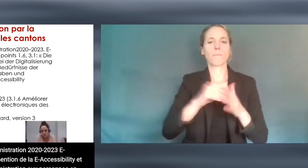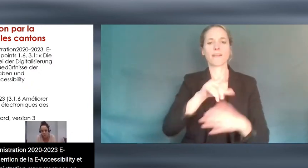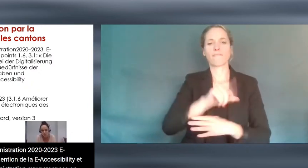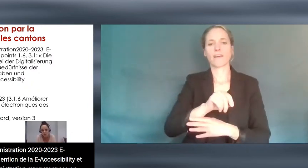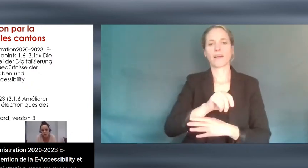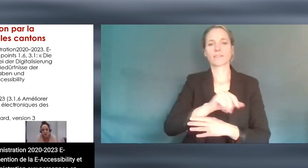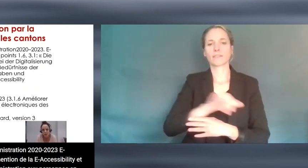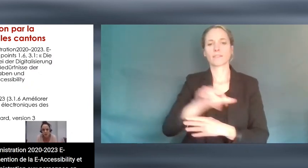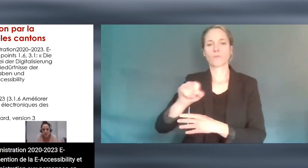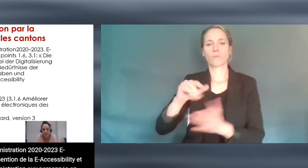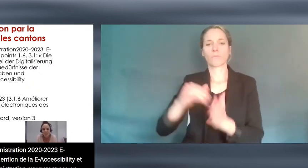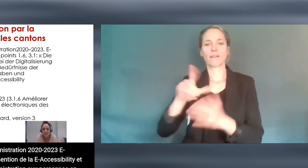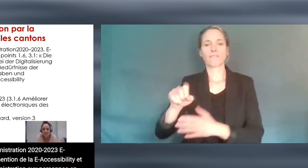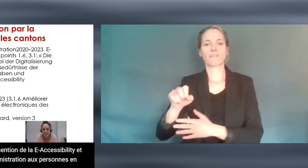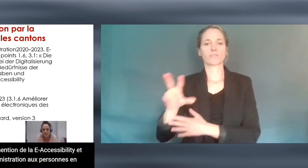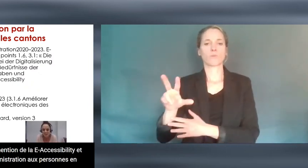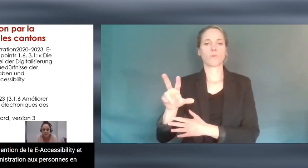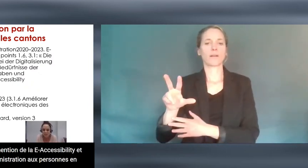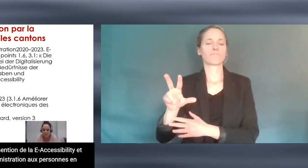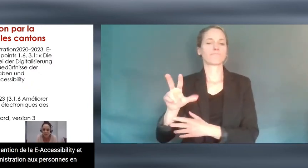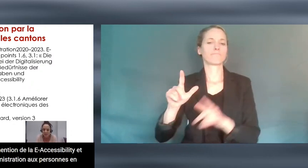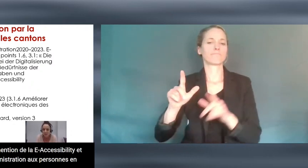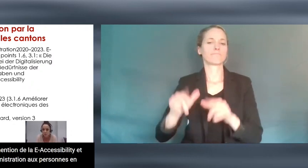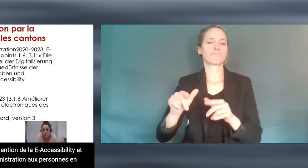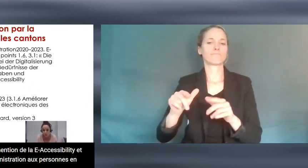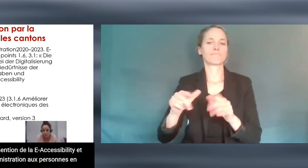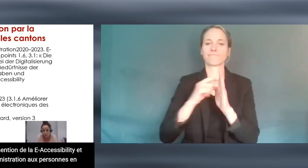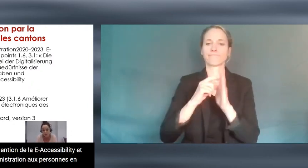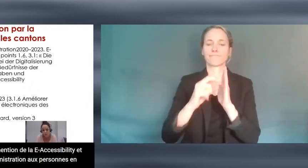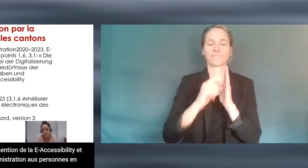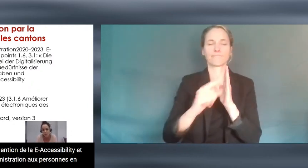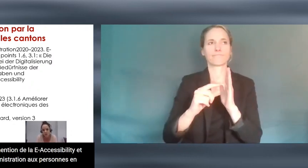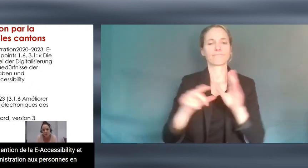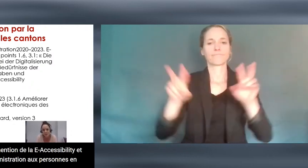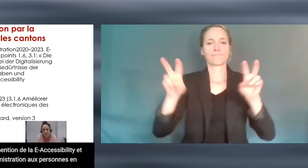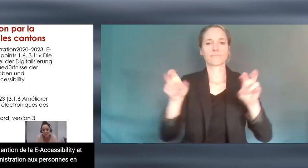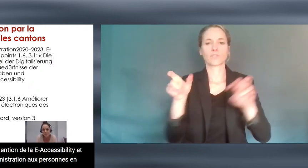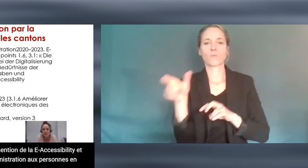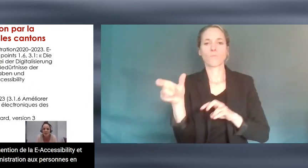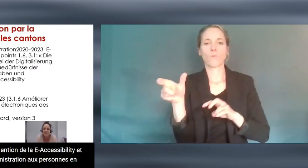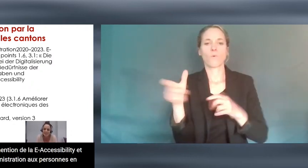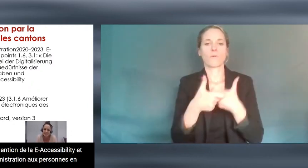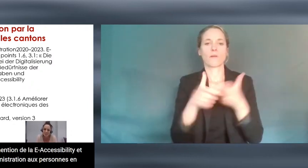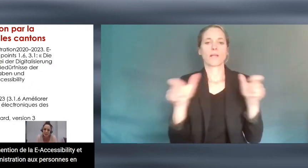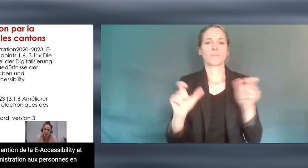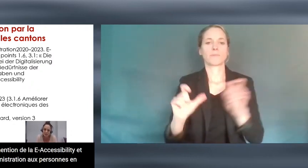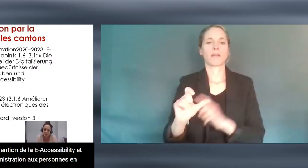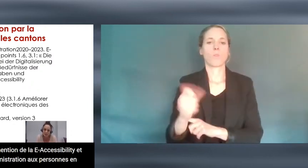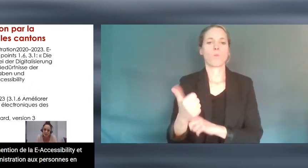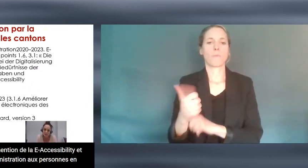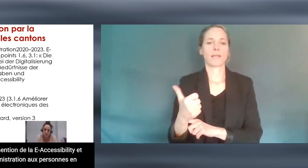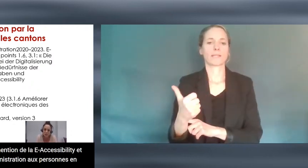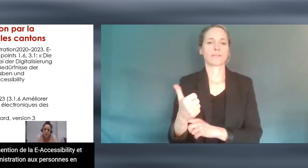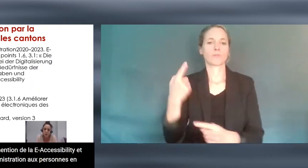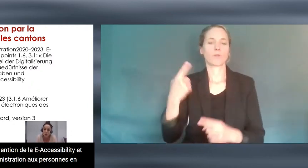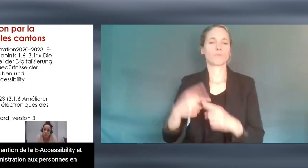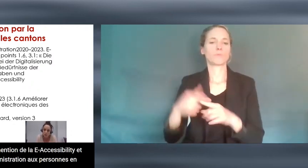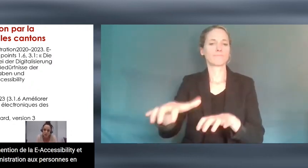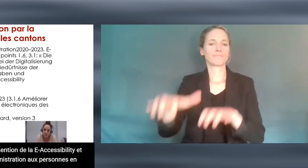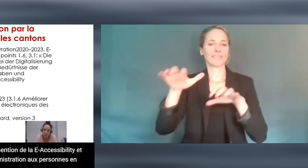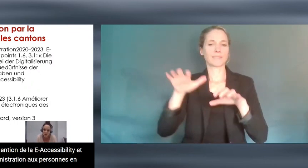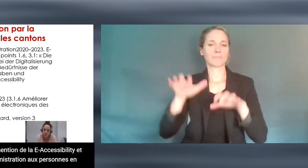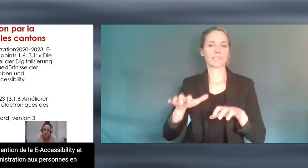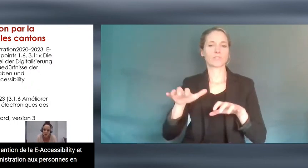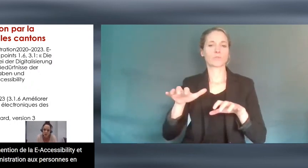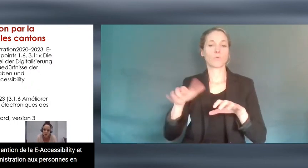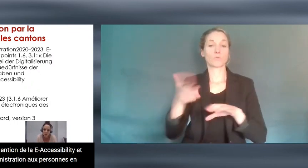et la mention de la e-accessibility et le but de rendre accessible cette cyberadministration aux